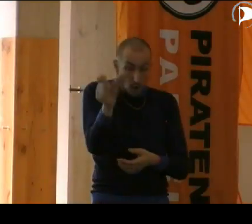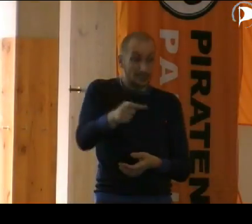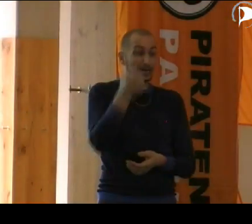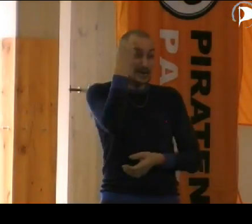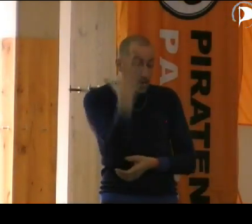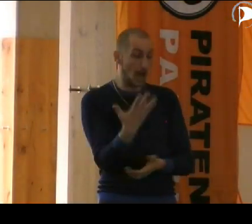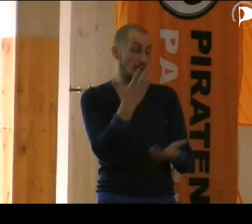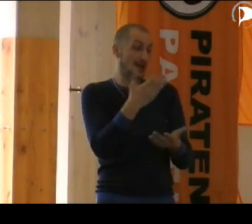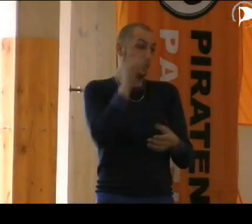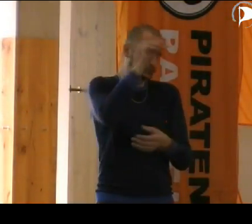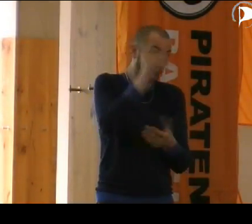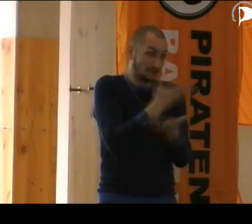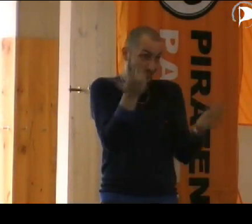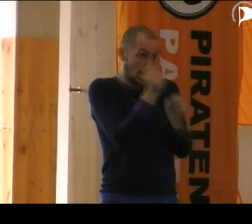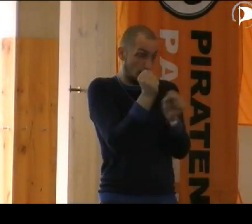ihre